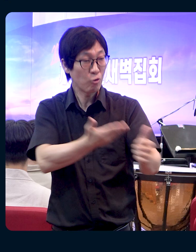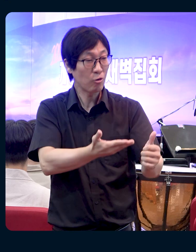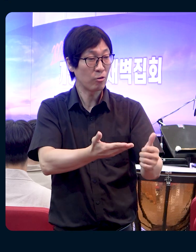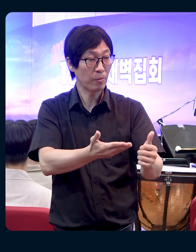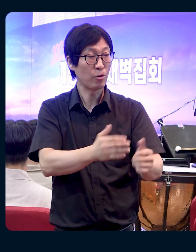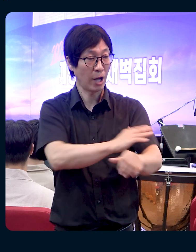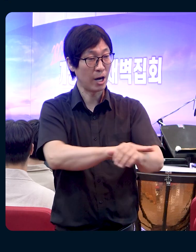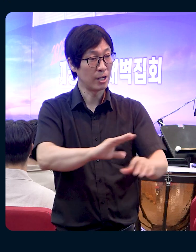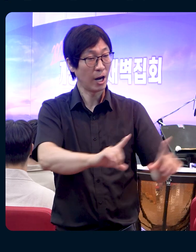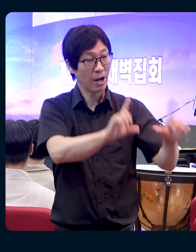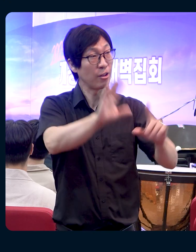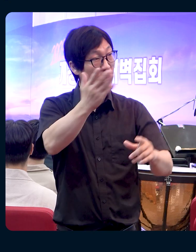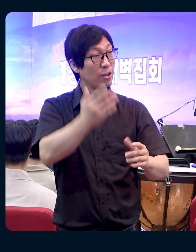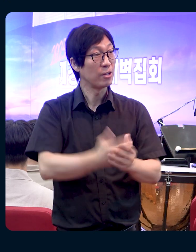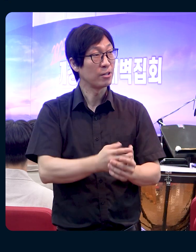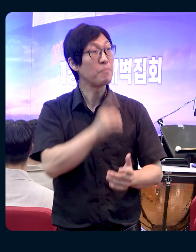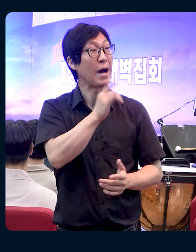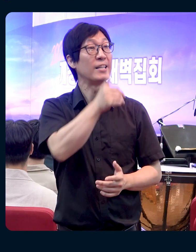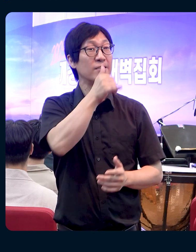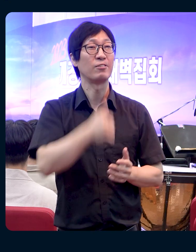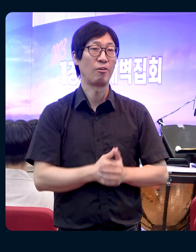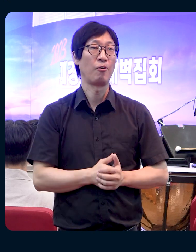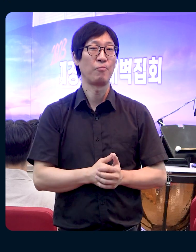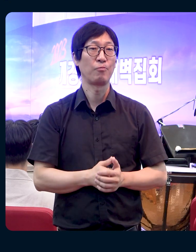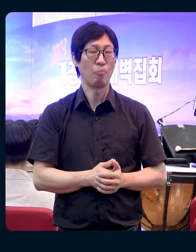그렇죠? 물론 맞는 이야기입니다.